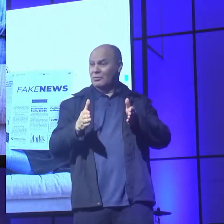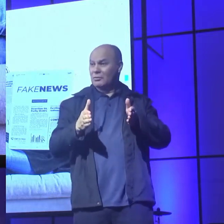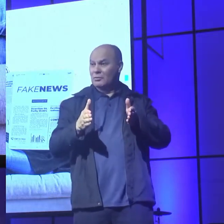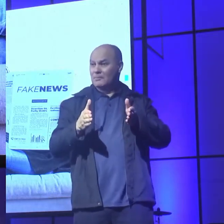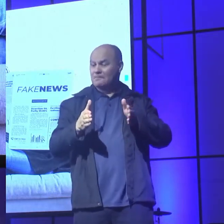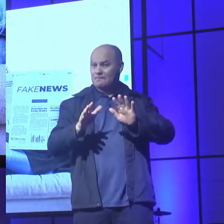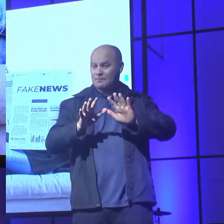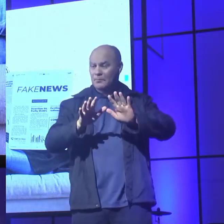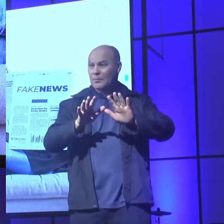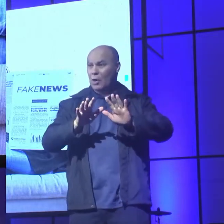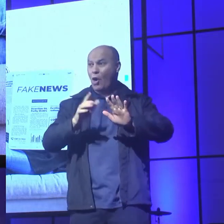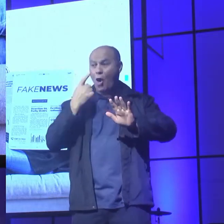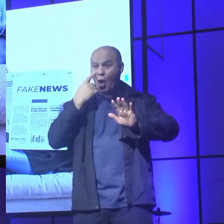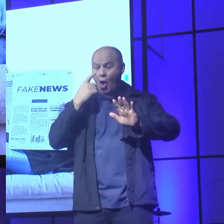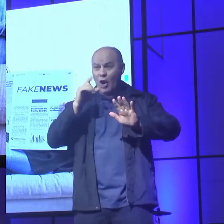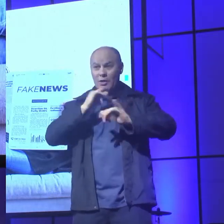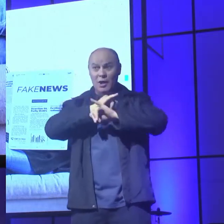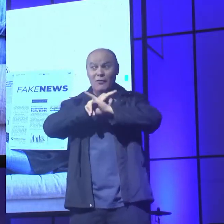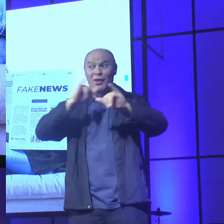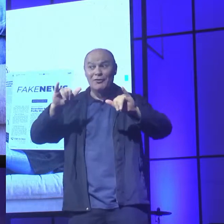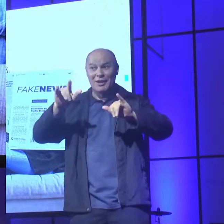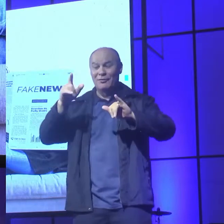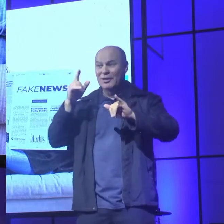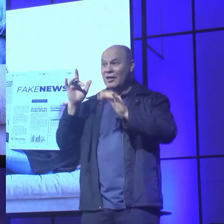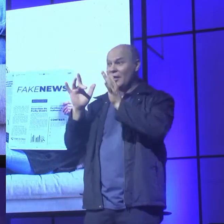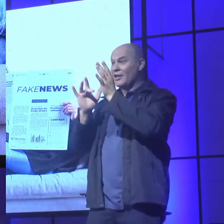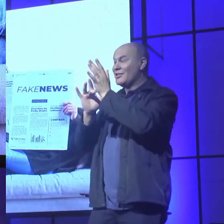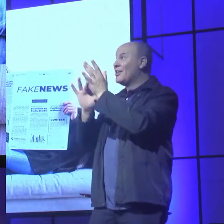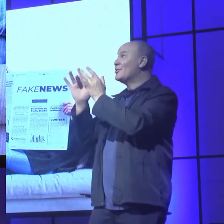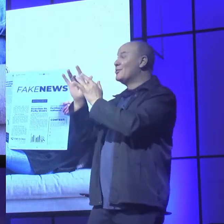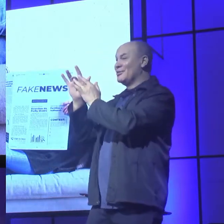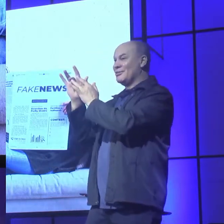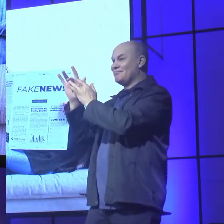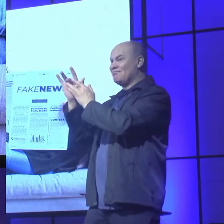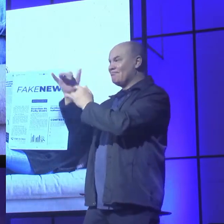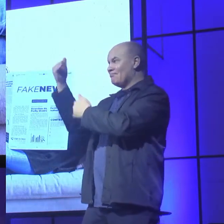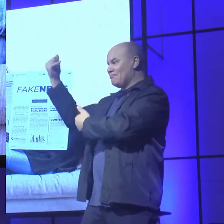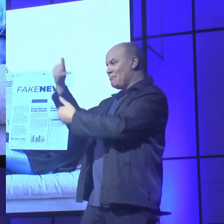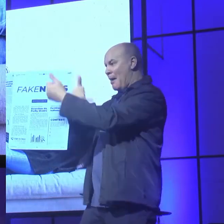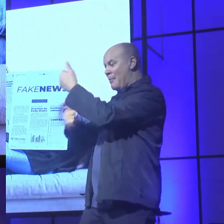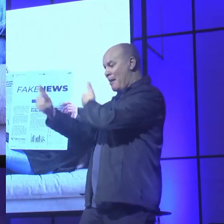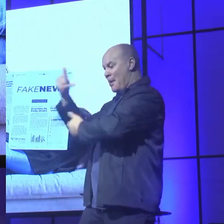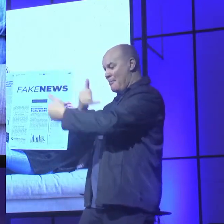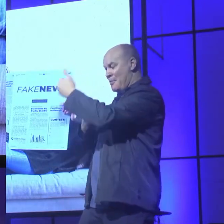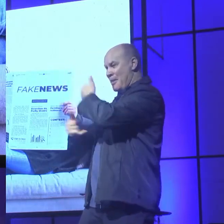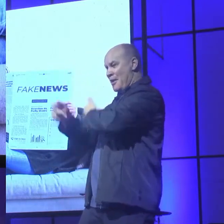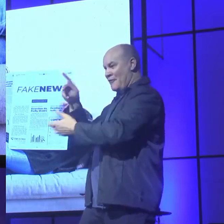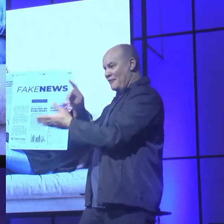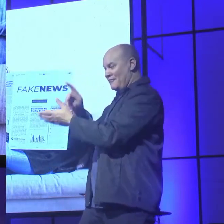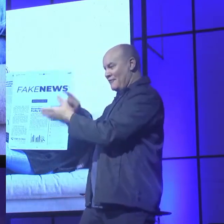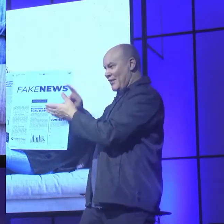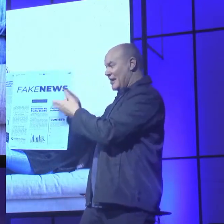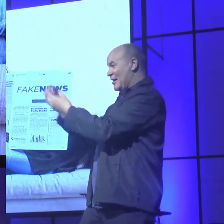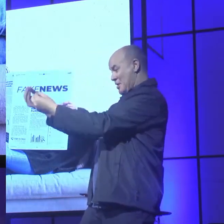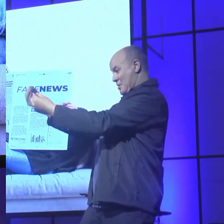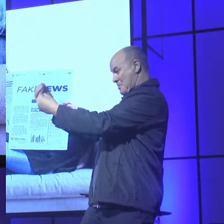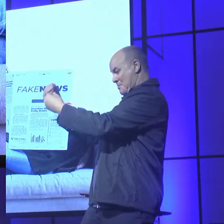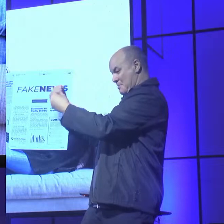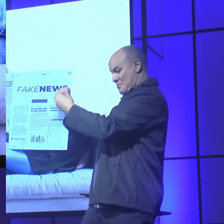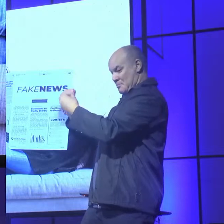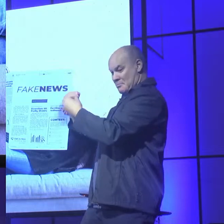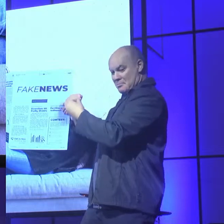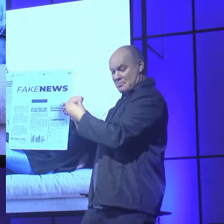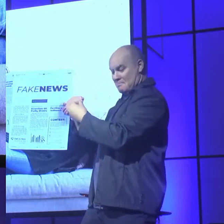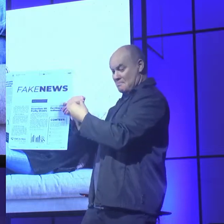Jesus lhe liberta, lhe traz liberdade, lhe traz vida. Por isso também, se nessa manhã, talvez você já entregou sua